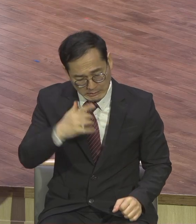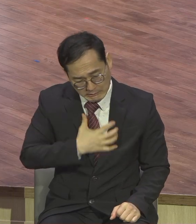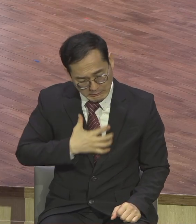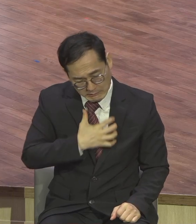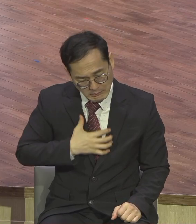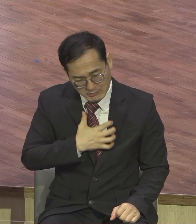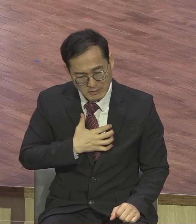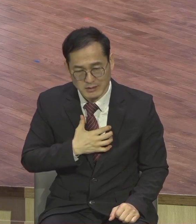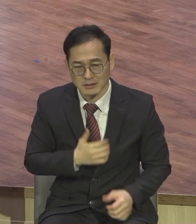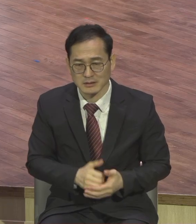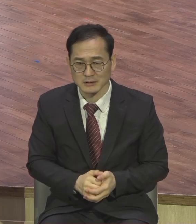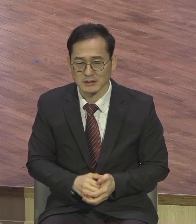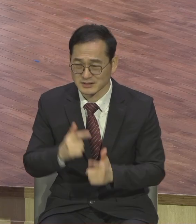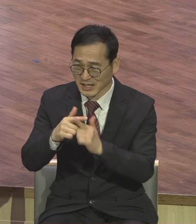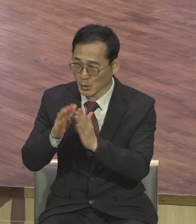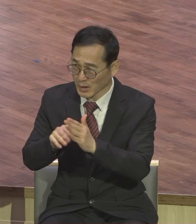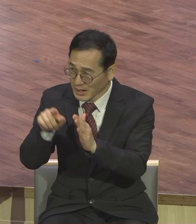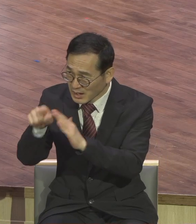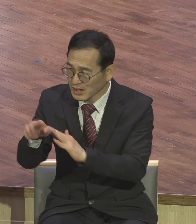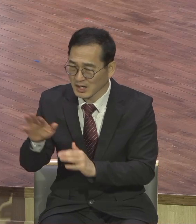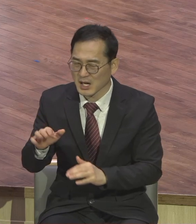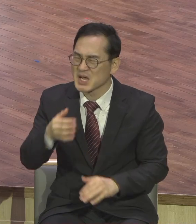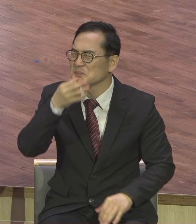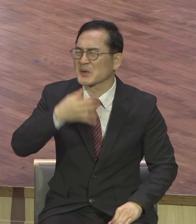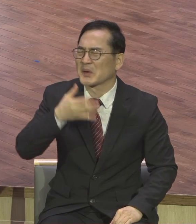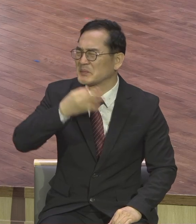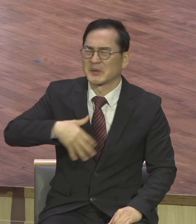나 몸이 안 좋아서, 그 용어 자체를 쓰지 마세요.